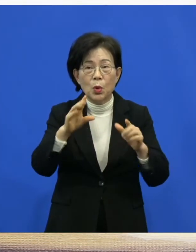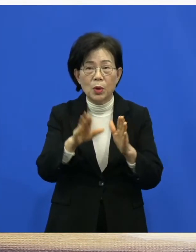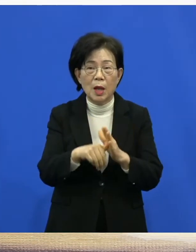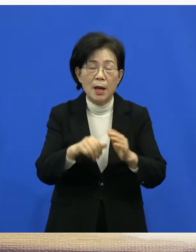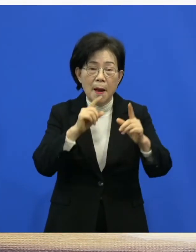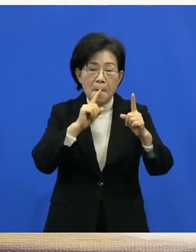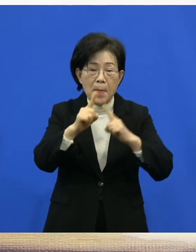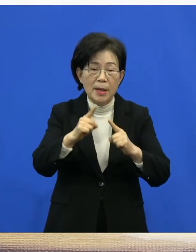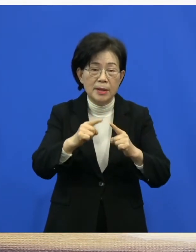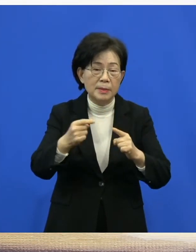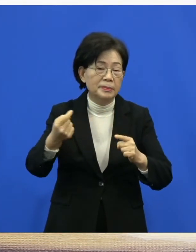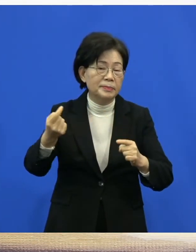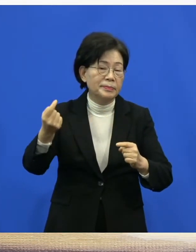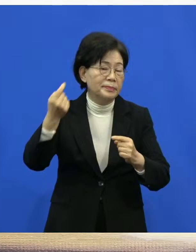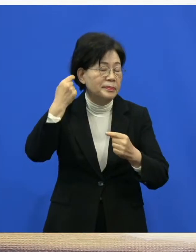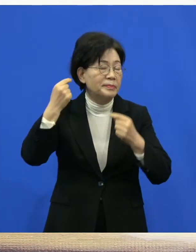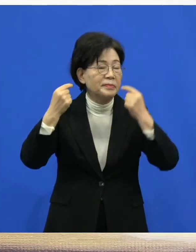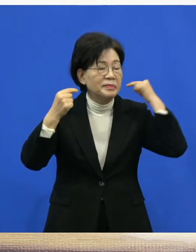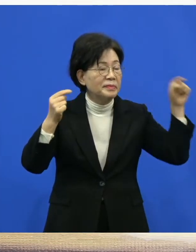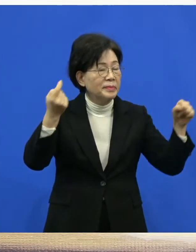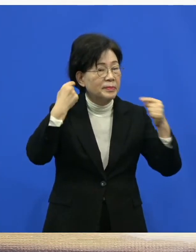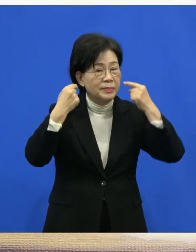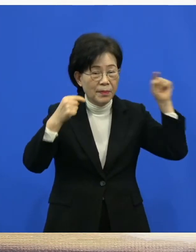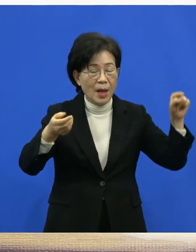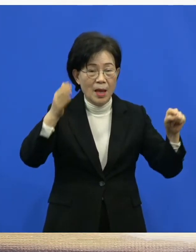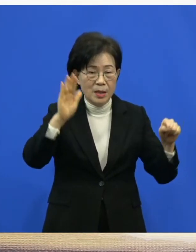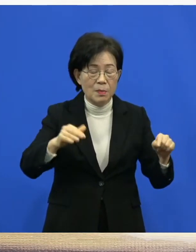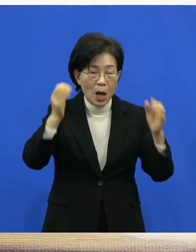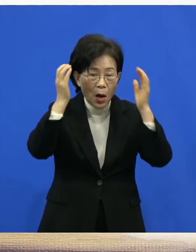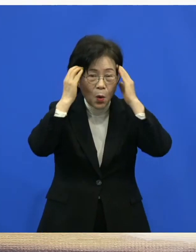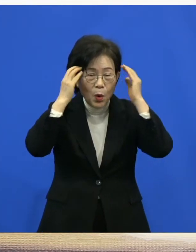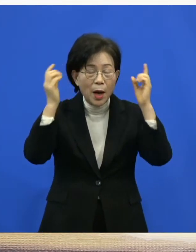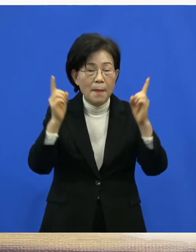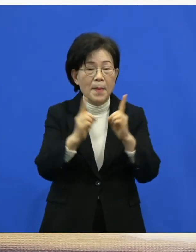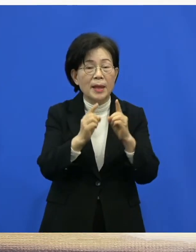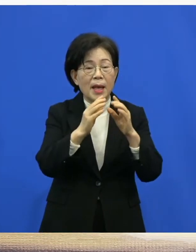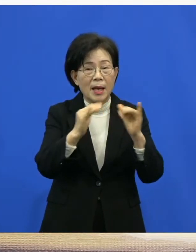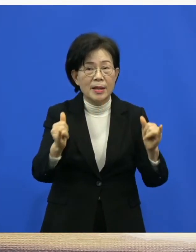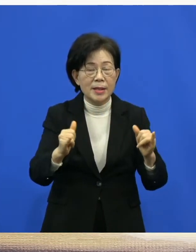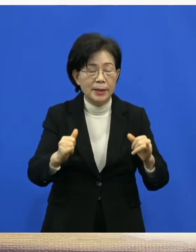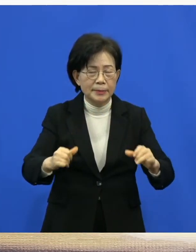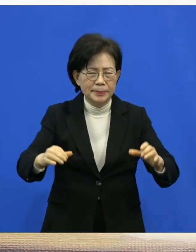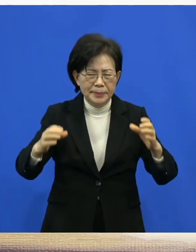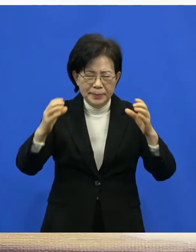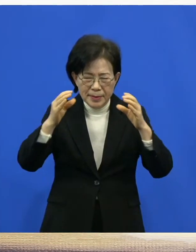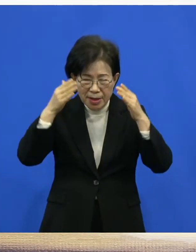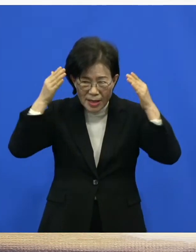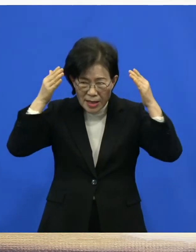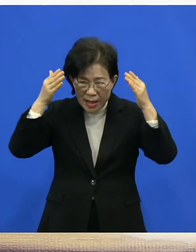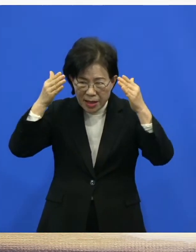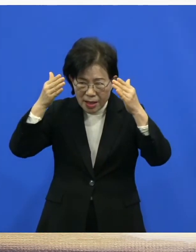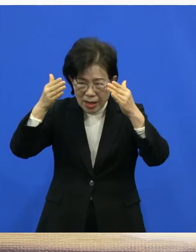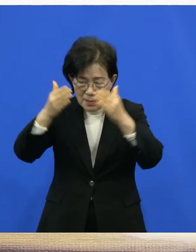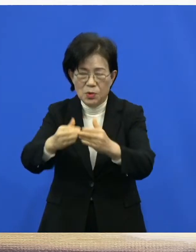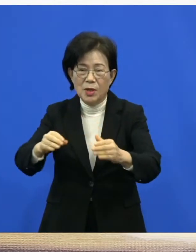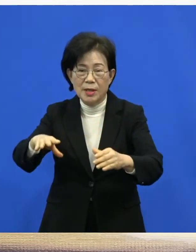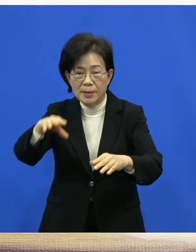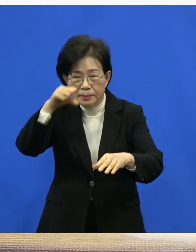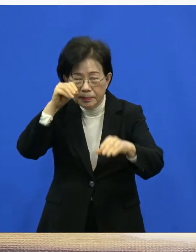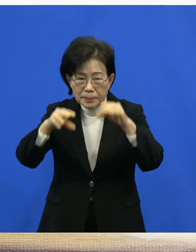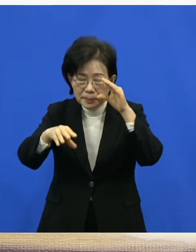말씀이 다 지나가요. 그냥 다 지나가요. 그런데 지금 고난 속에 있는 분들은요 기가 쫑 같아서 겪는 거